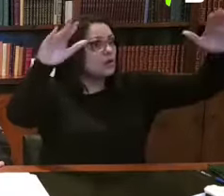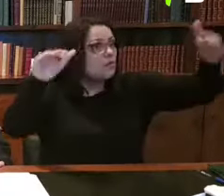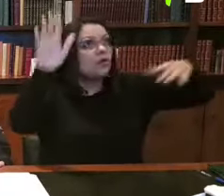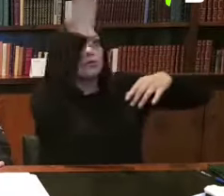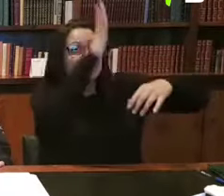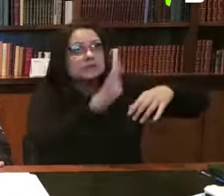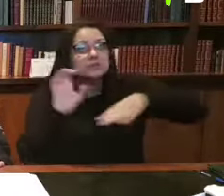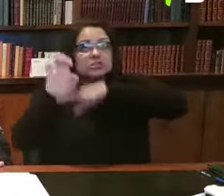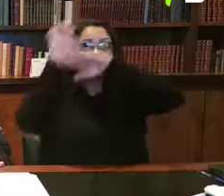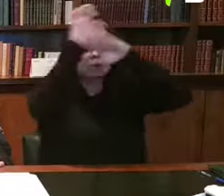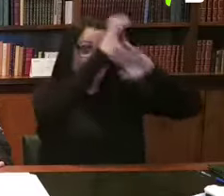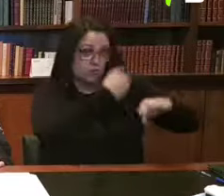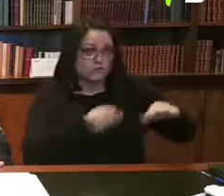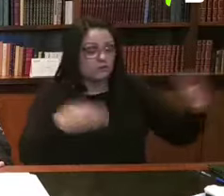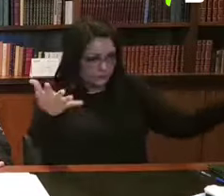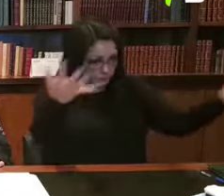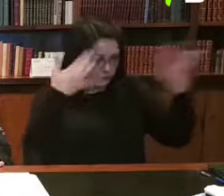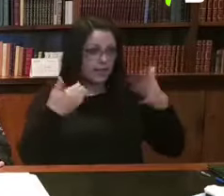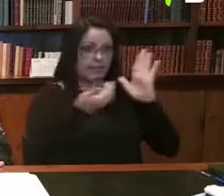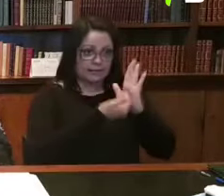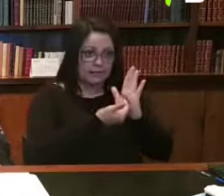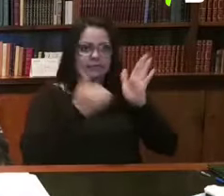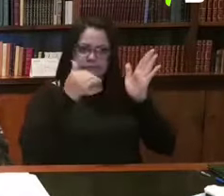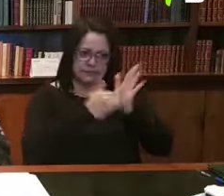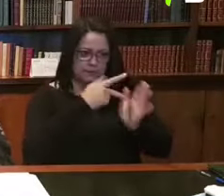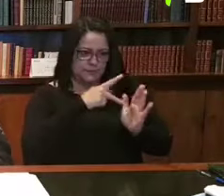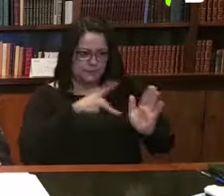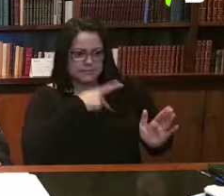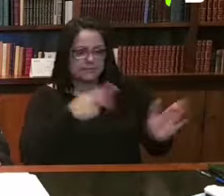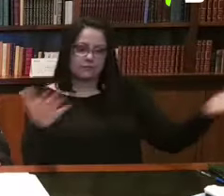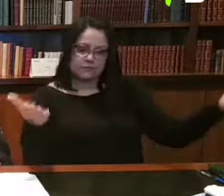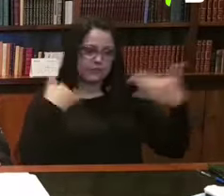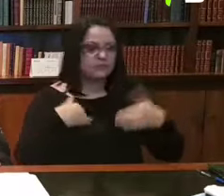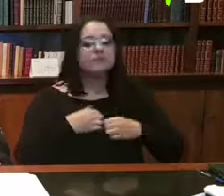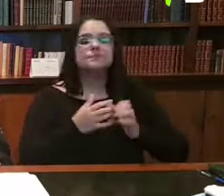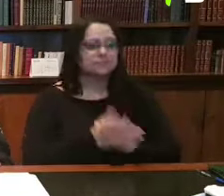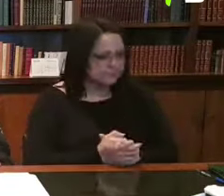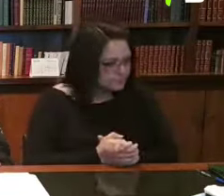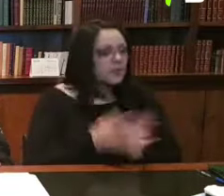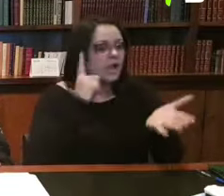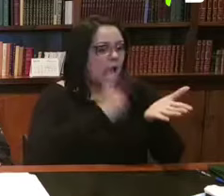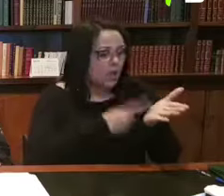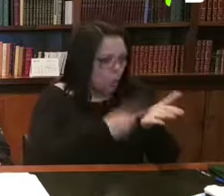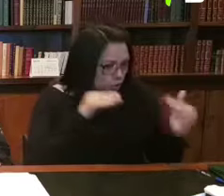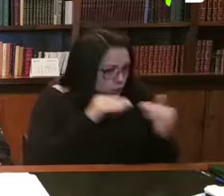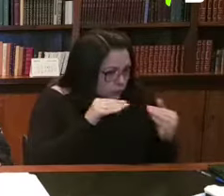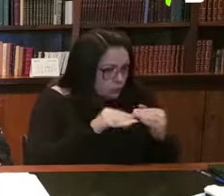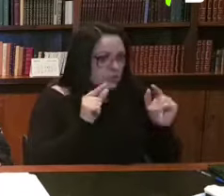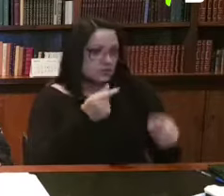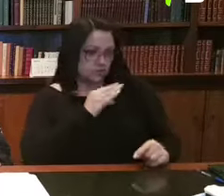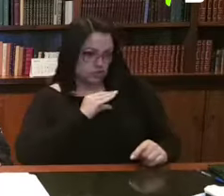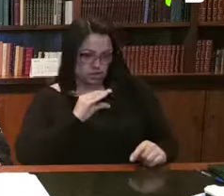governador chamou o presidente da câmara já o presidente da do senado e fizemos um acordo pelo qual os